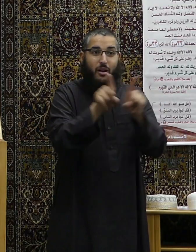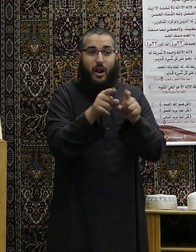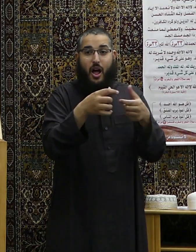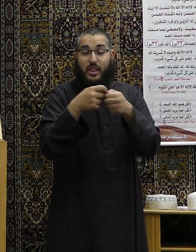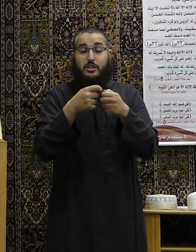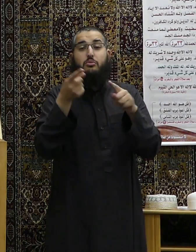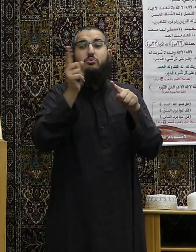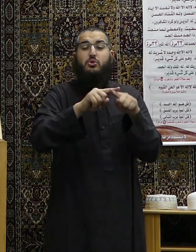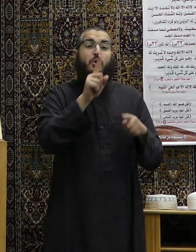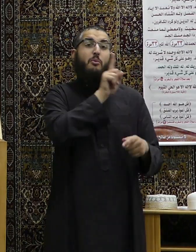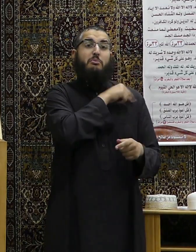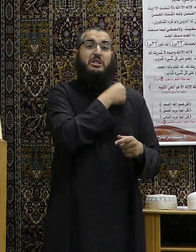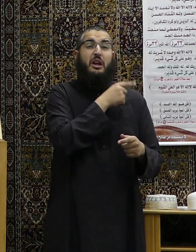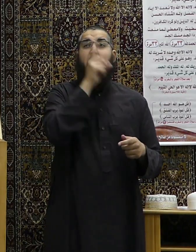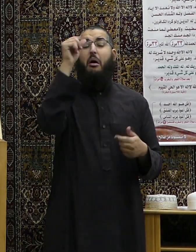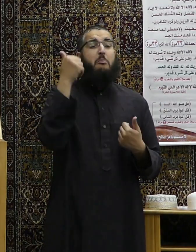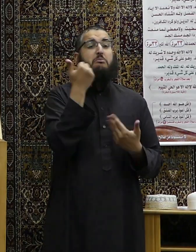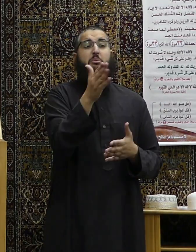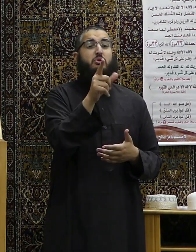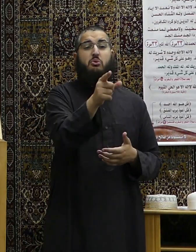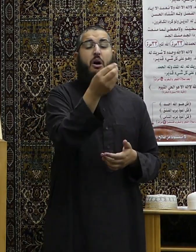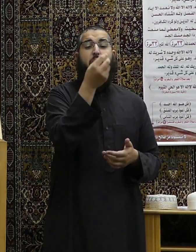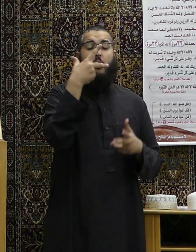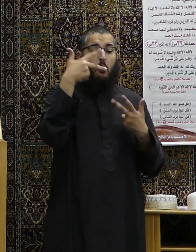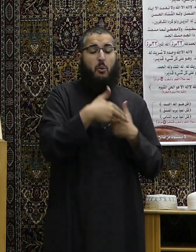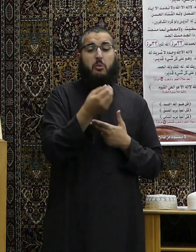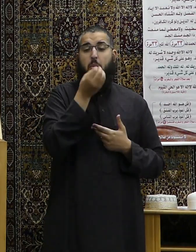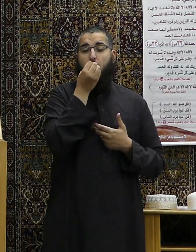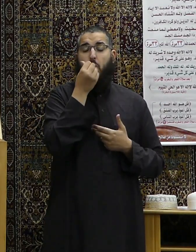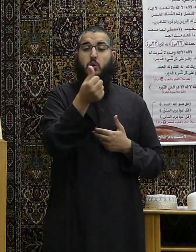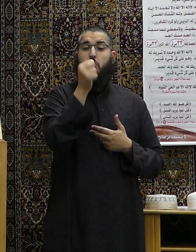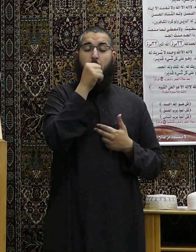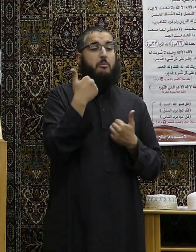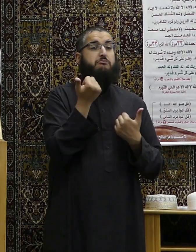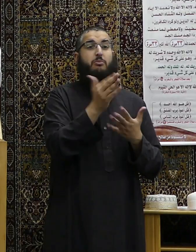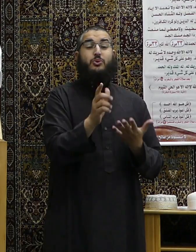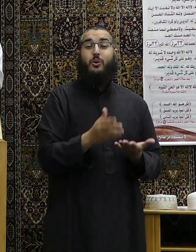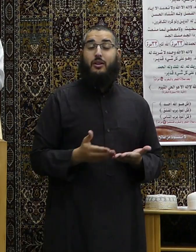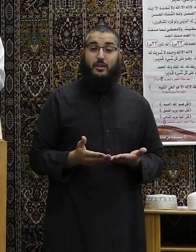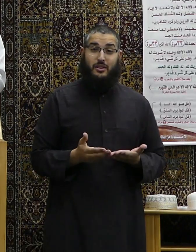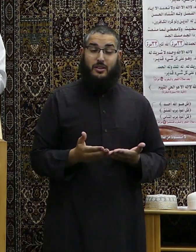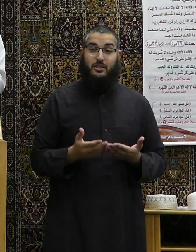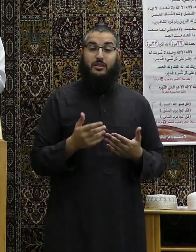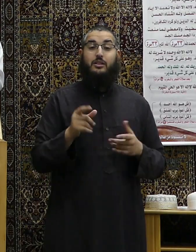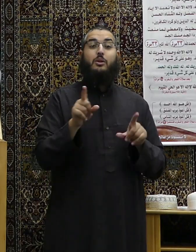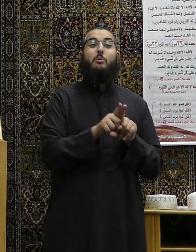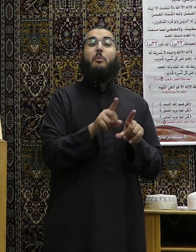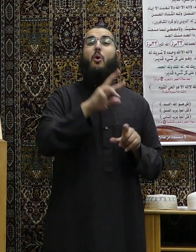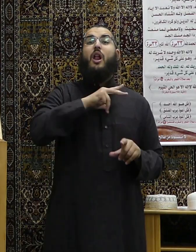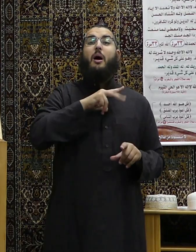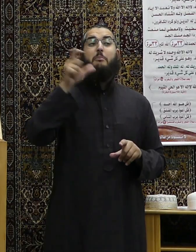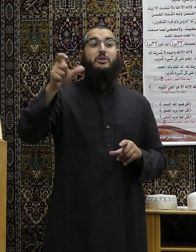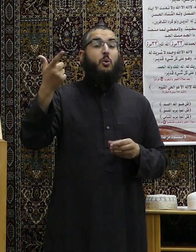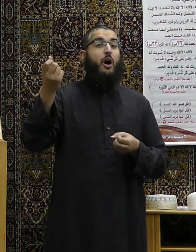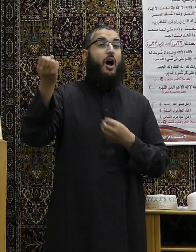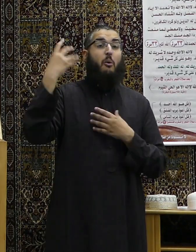sa boisson. Et il y a des gens, la seule chose dont ils vont tirer profit pendant ce mois, c'est la faim et la soif. La